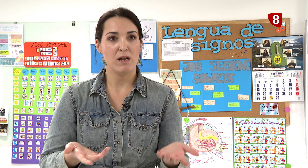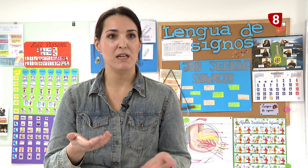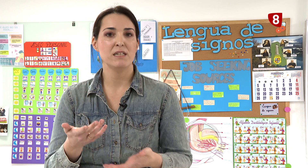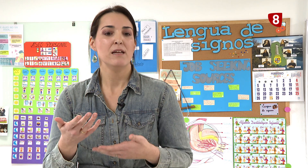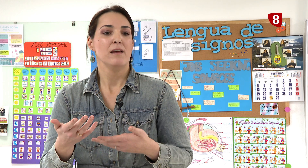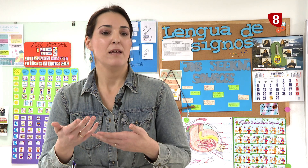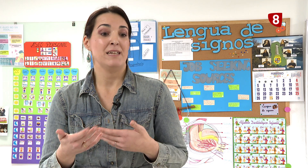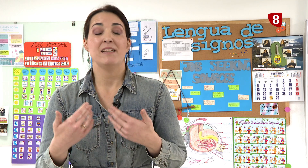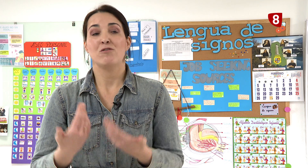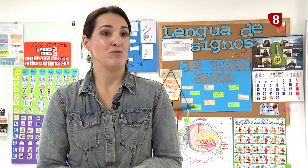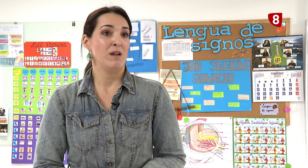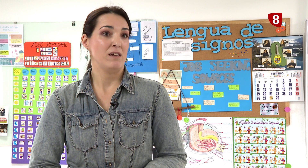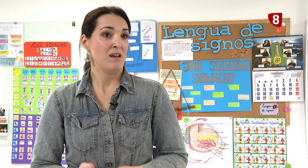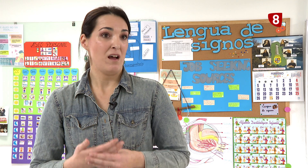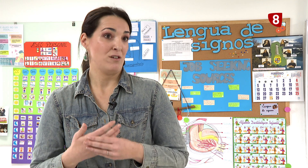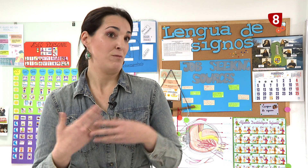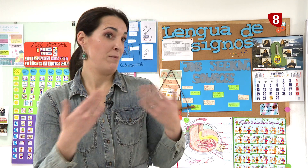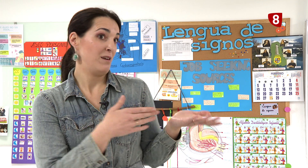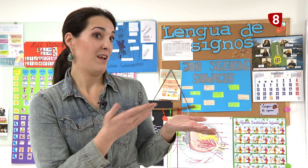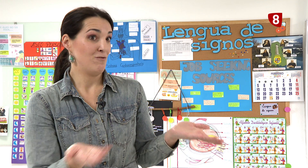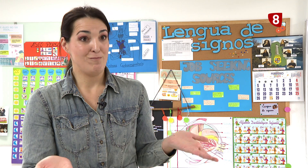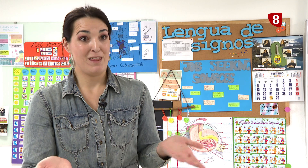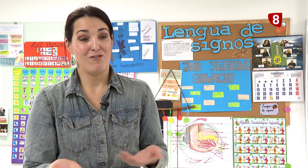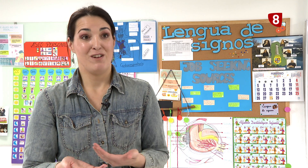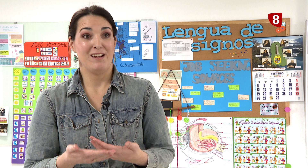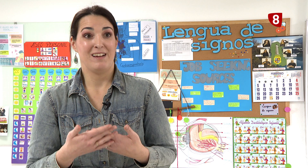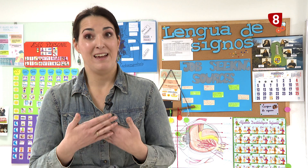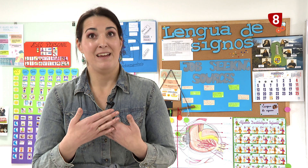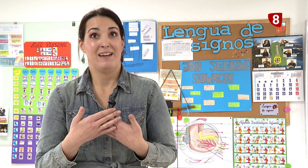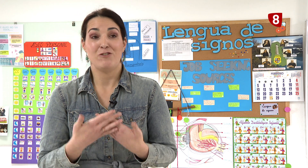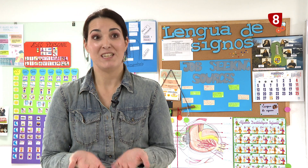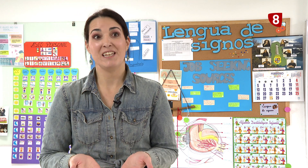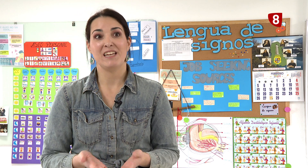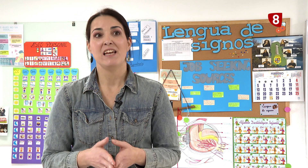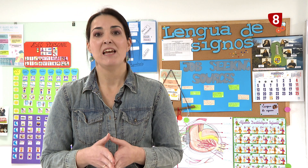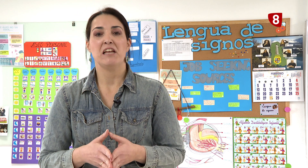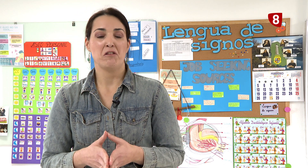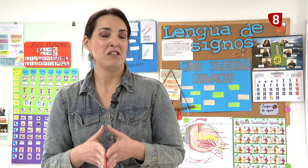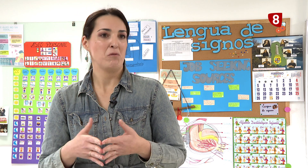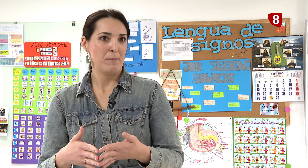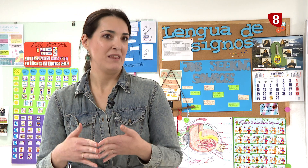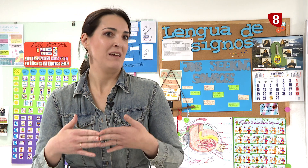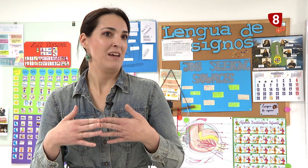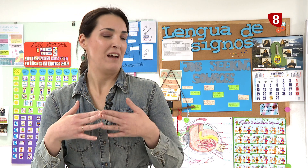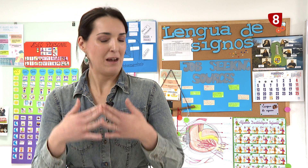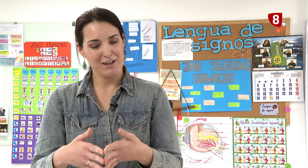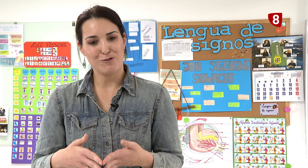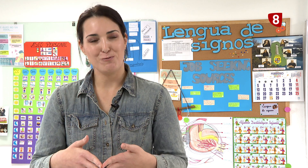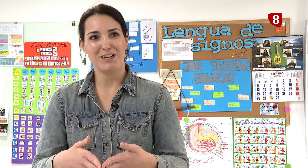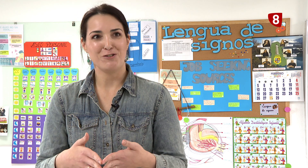visuales y están acostumbradas a sobrevivir en un medio que no les entiende. Entonces, seguramente acaben ellos comunicándose